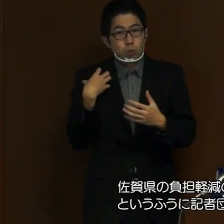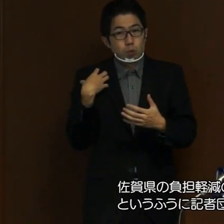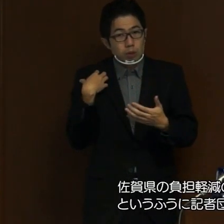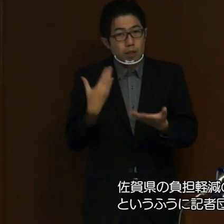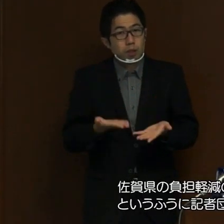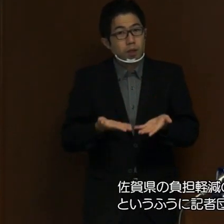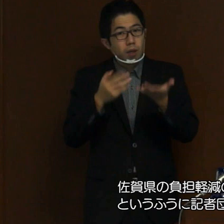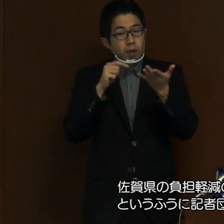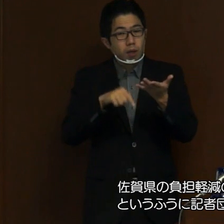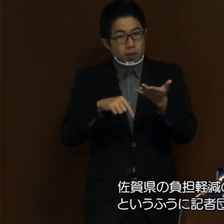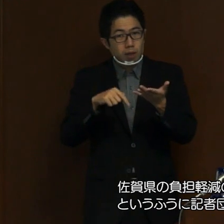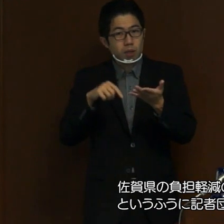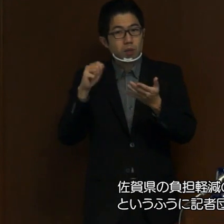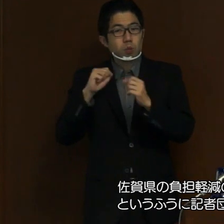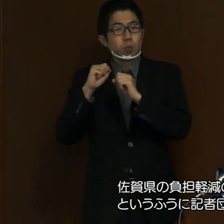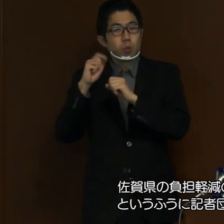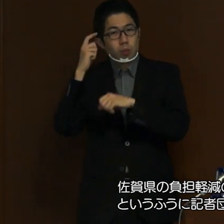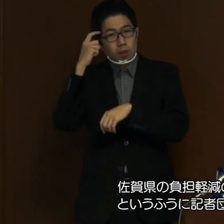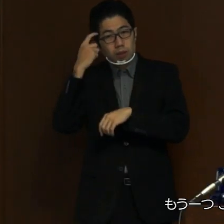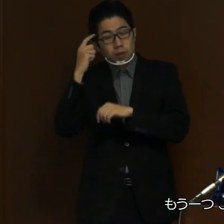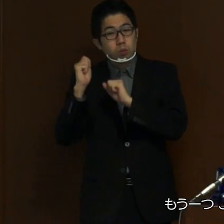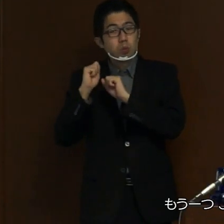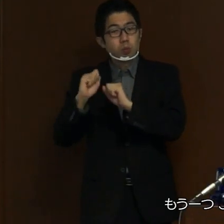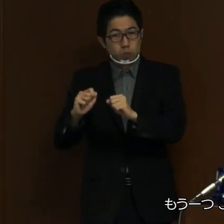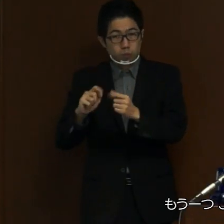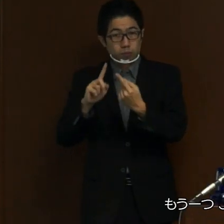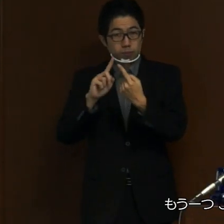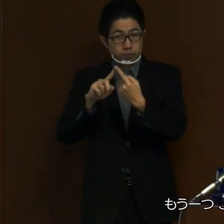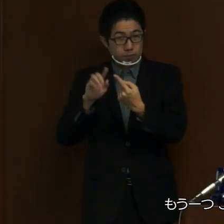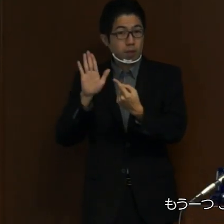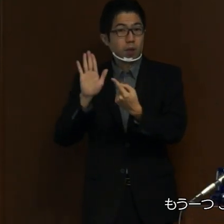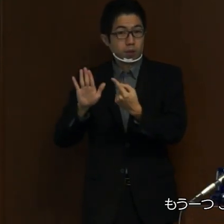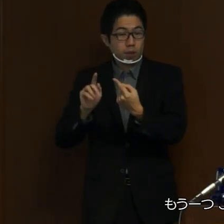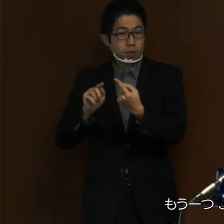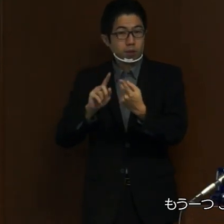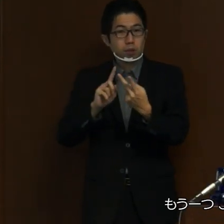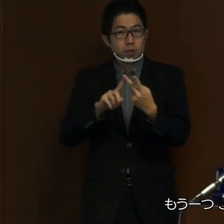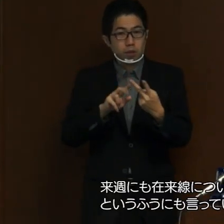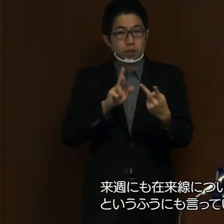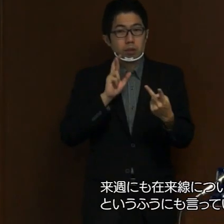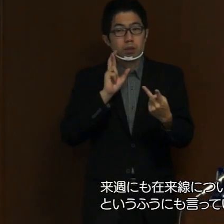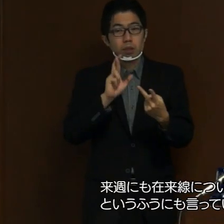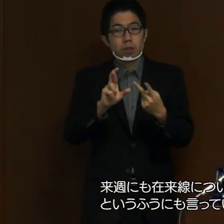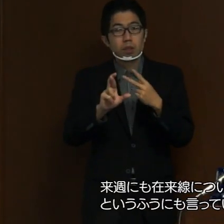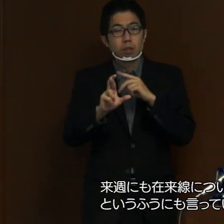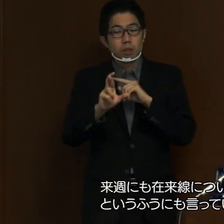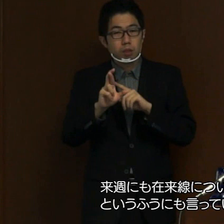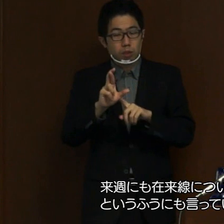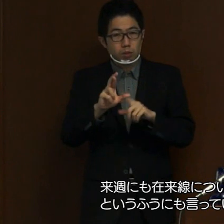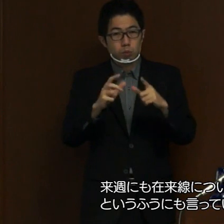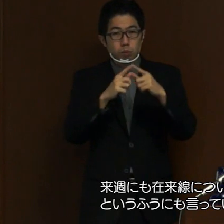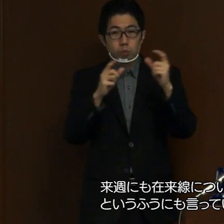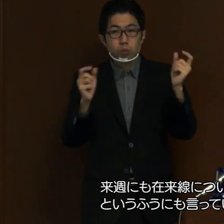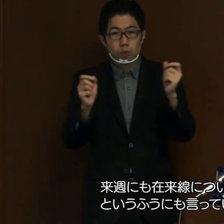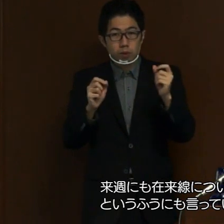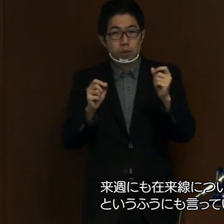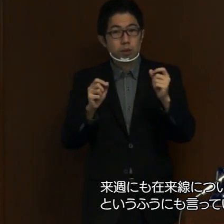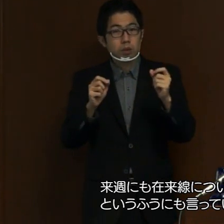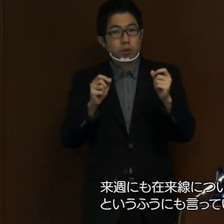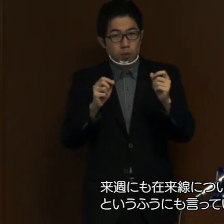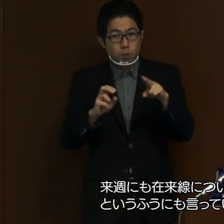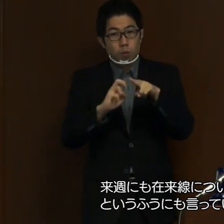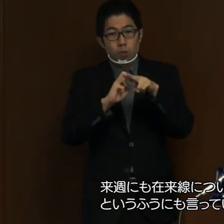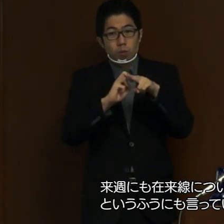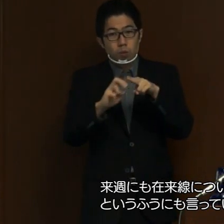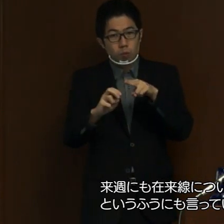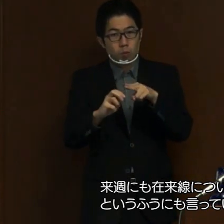ふうに、記者団に述べています。もう一つ、JR と国が来週にも、在来線についての協議を開始